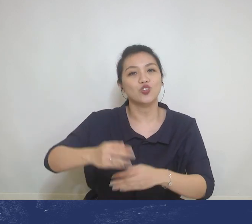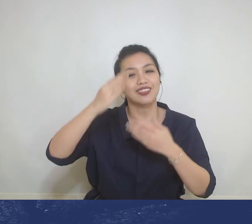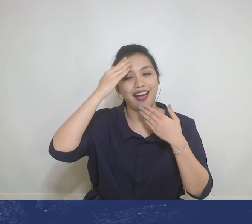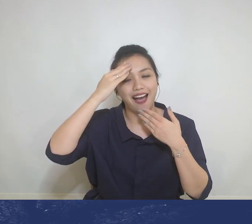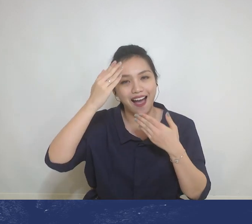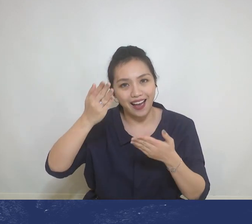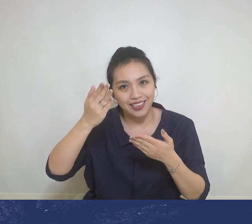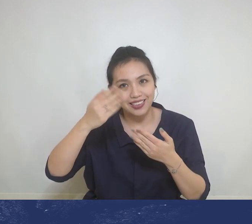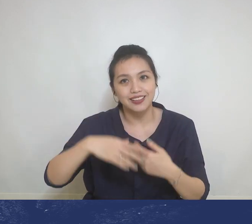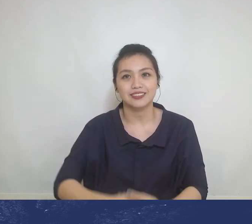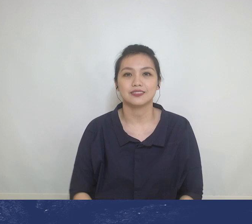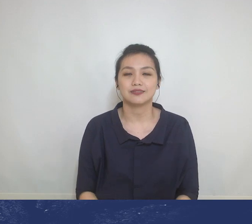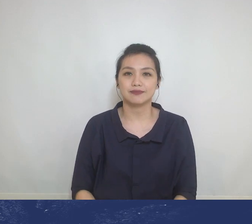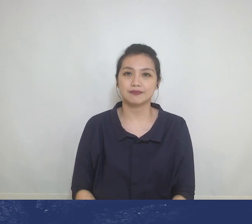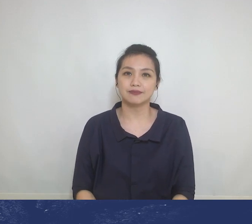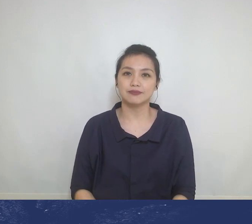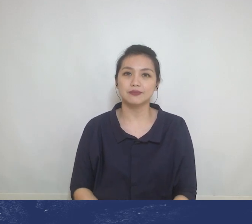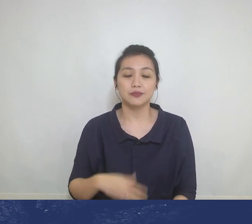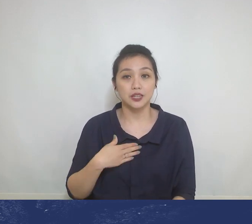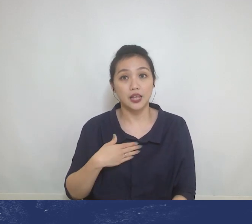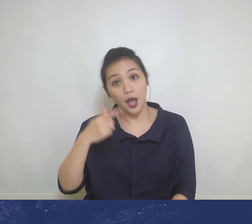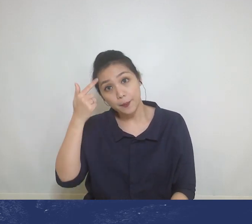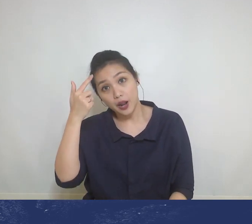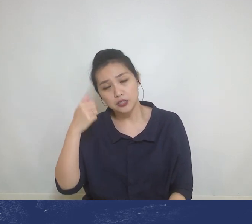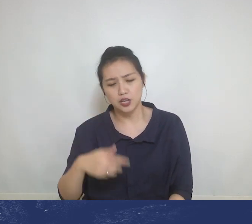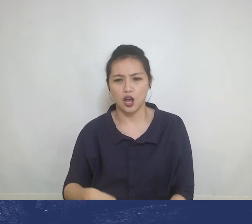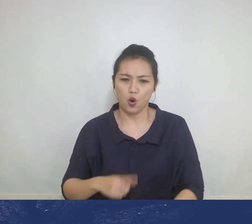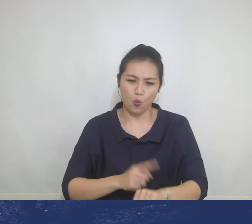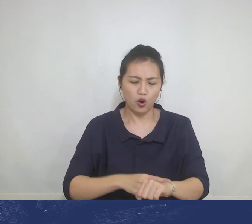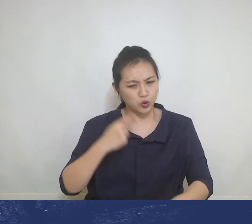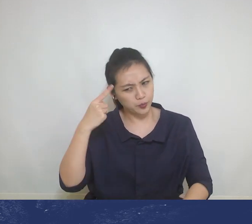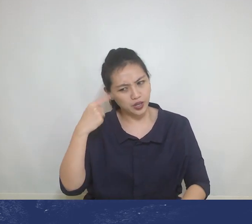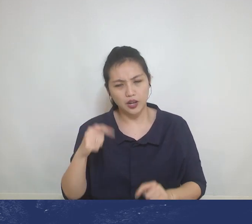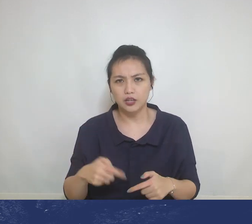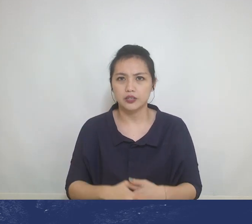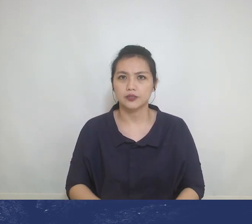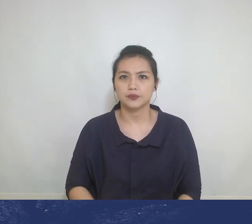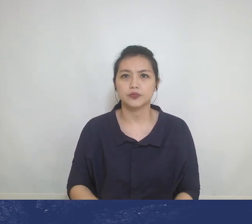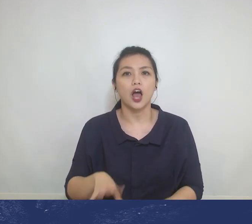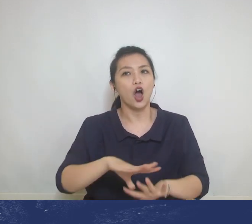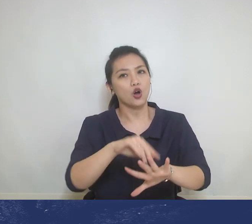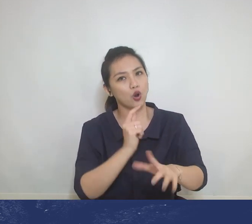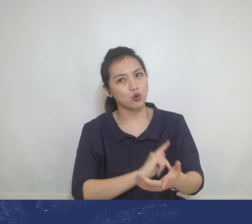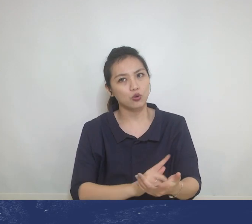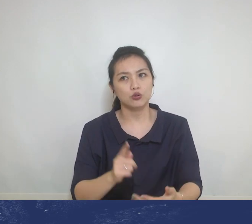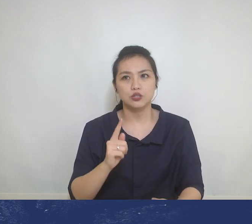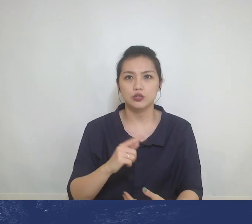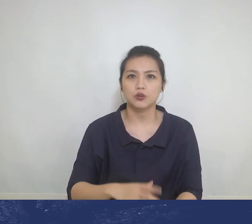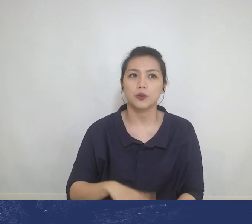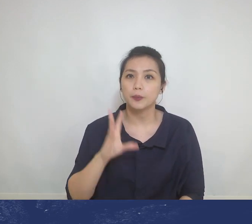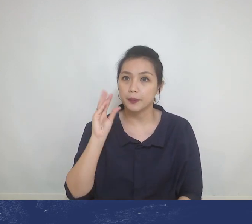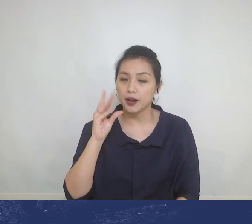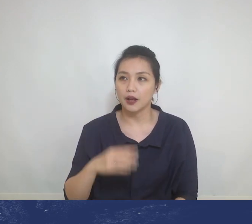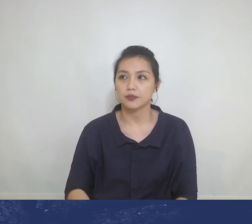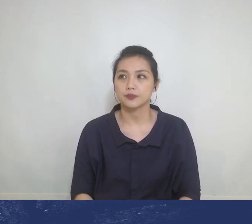Kenapa kok Yakub taat ya? Saya ini belajar. Waktu saya renungkan ini. Roh Kudus cuma kasihkan dua hal.